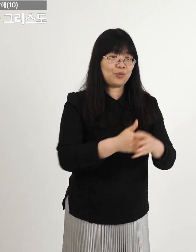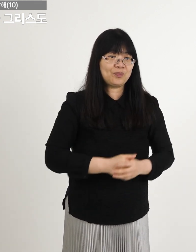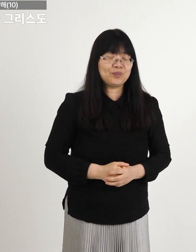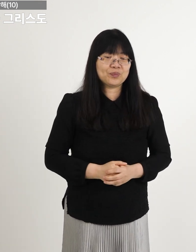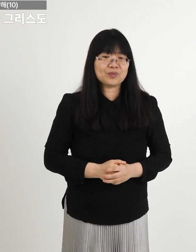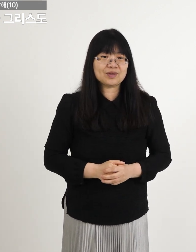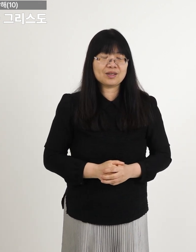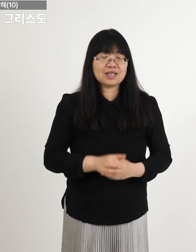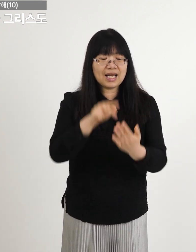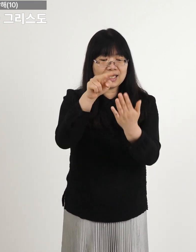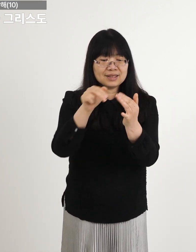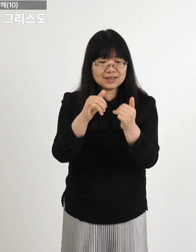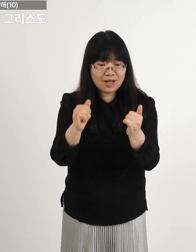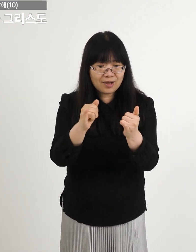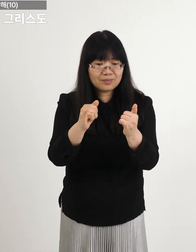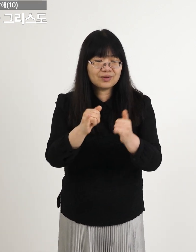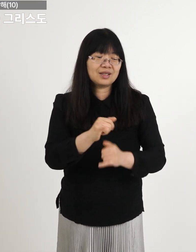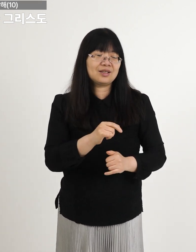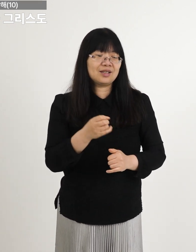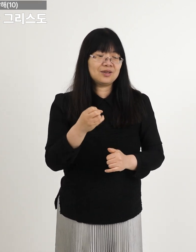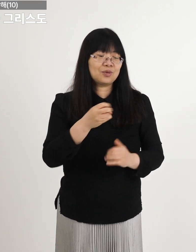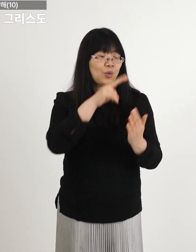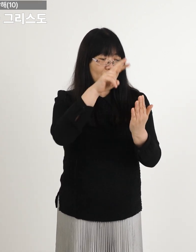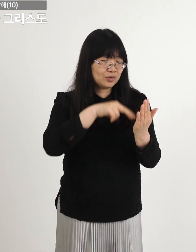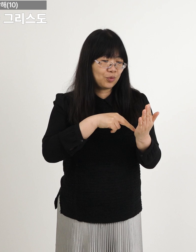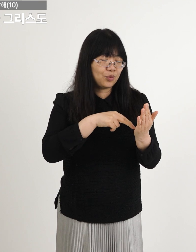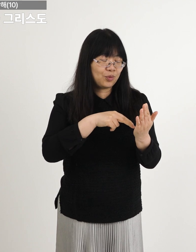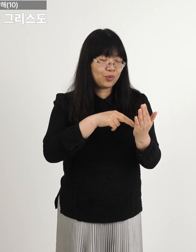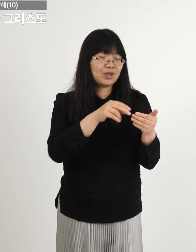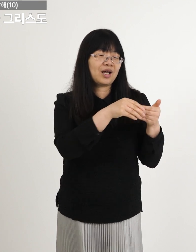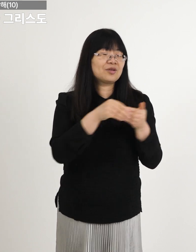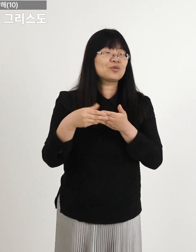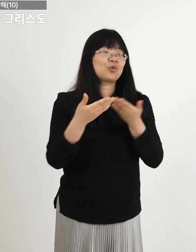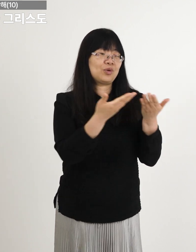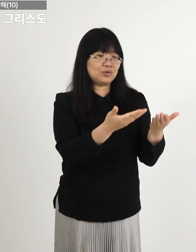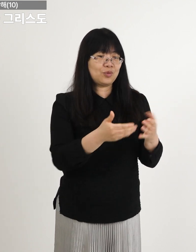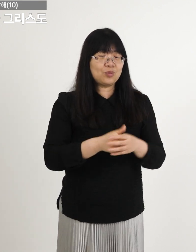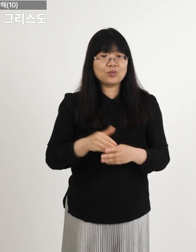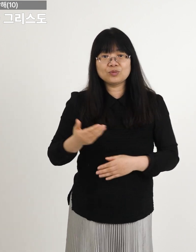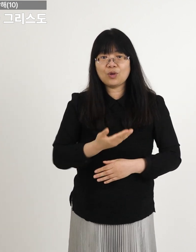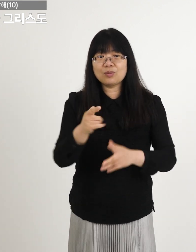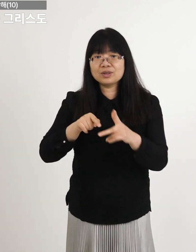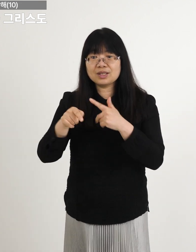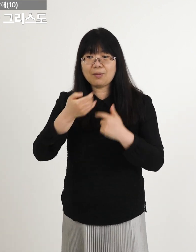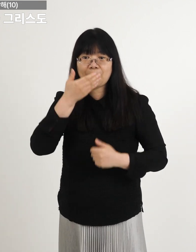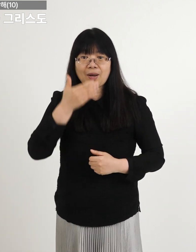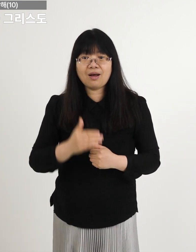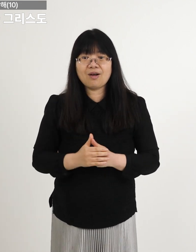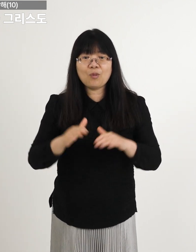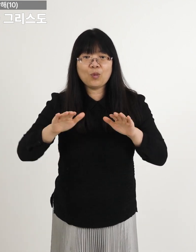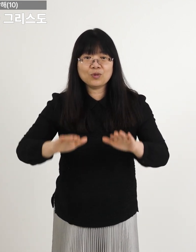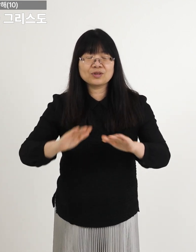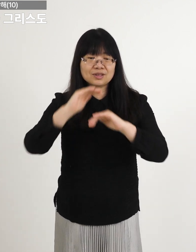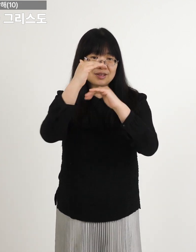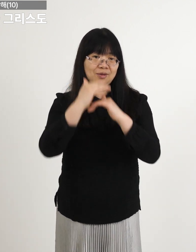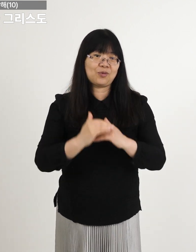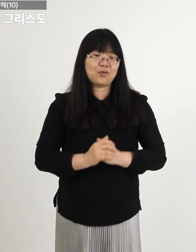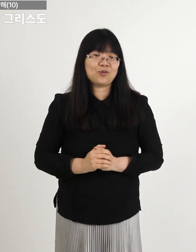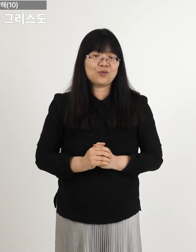그것을 독자들로 하여금 읽게 만드는 거예요. 이해가 돼요, 여러분? 오늘